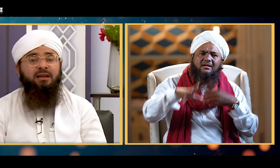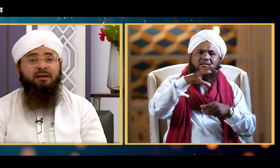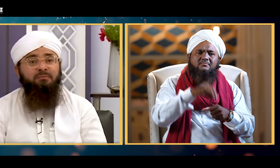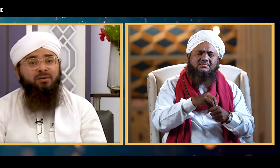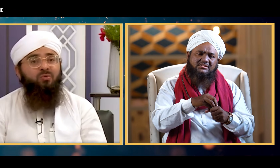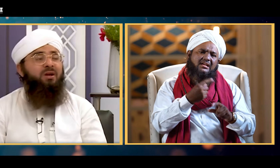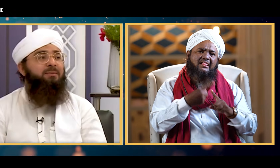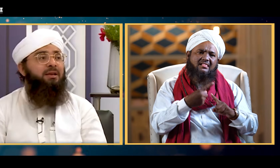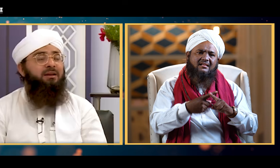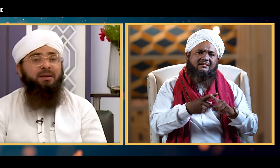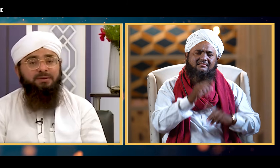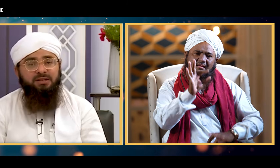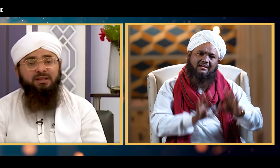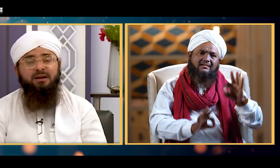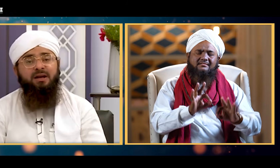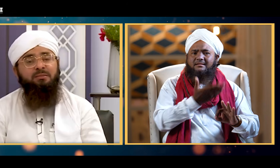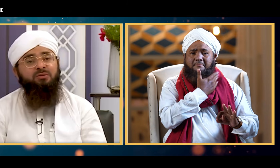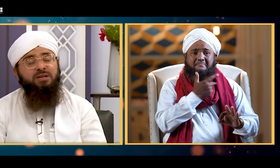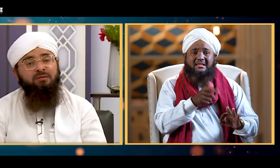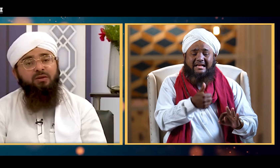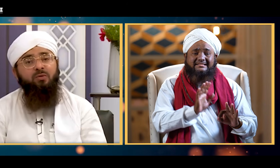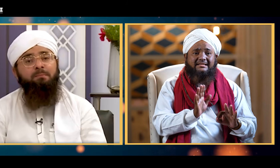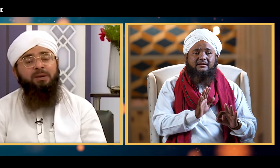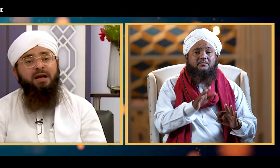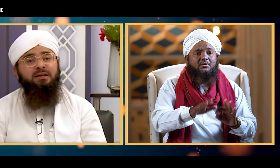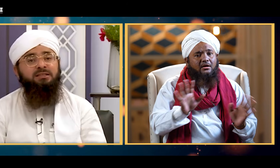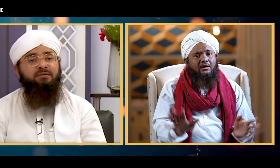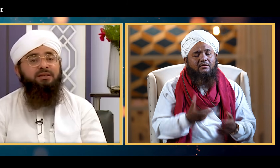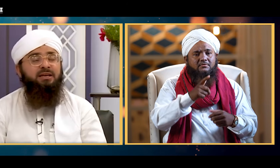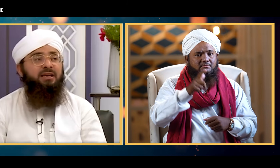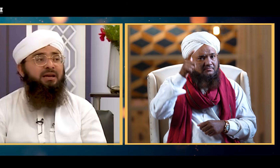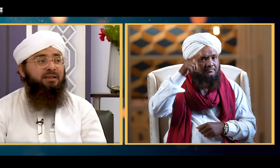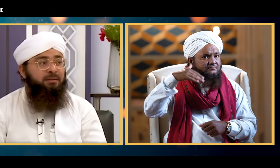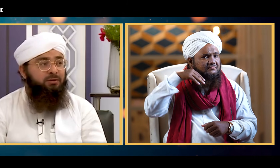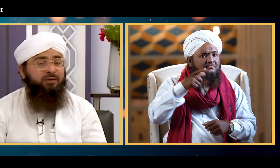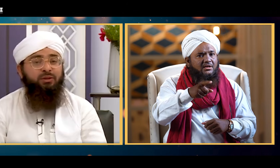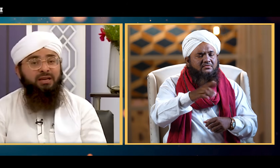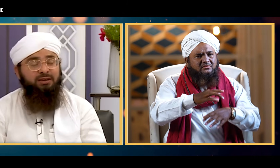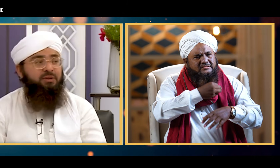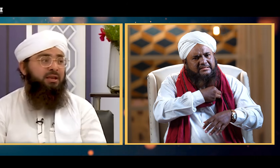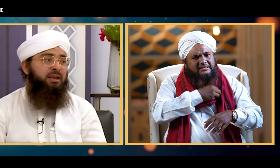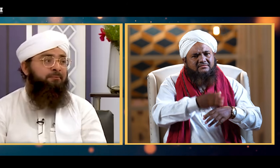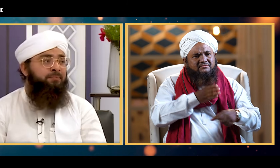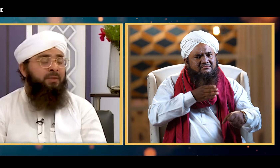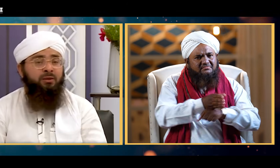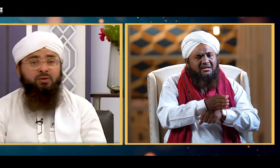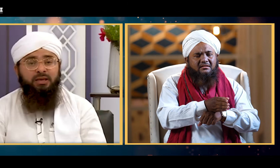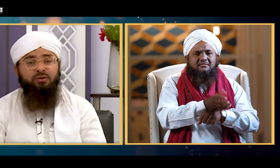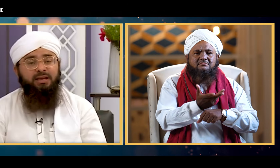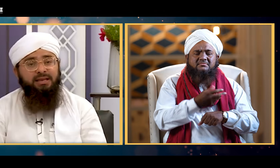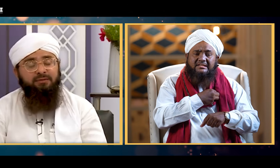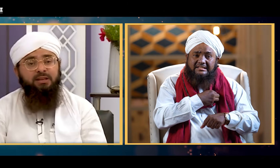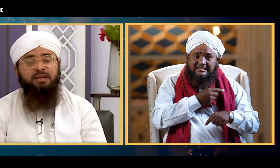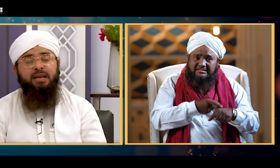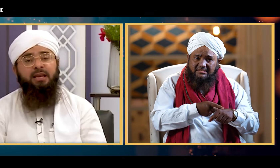سارے مکروہ کام ہیں، ناپسندیدہ کام ہیں، اور جانور کو بلا کسی وجہ کے جو ہے وہ تکلیف دینی ہے۔ تو یہ